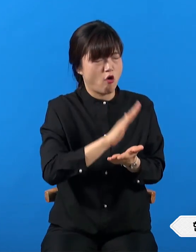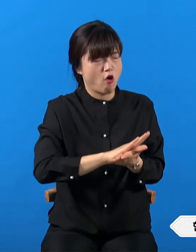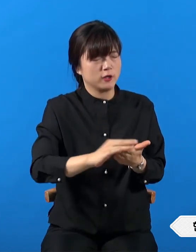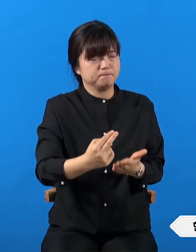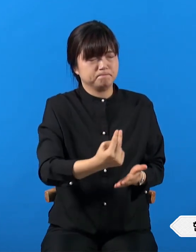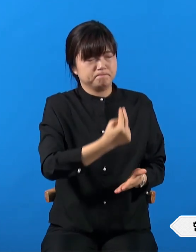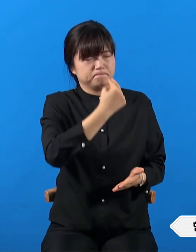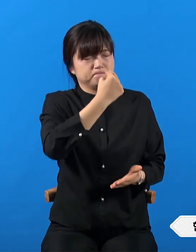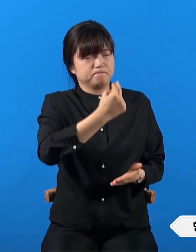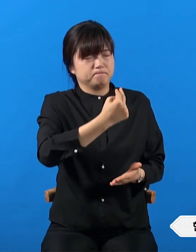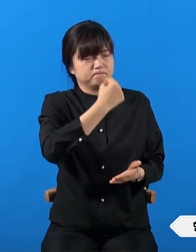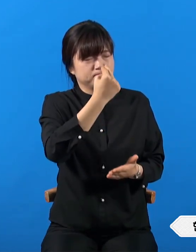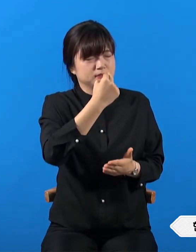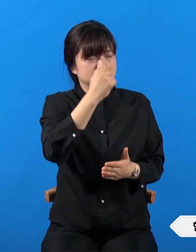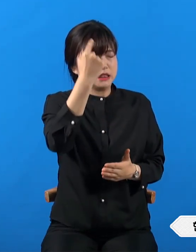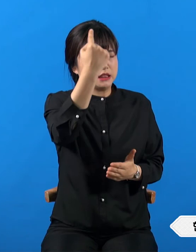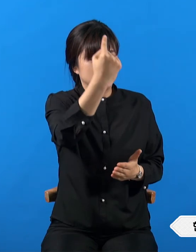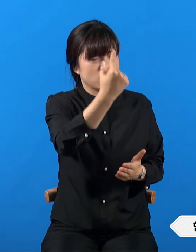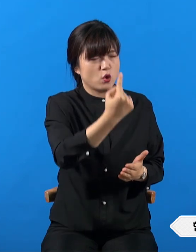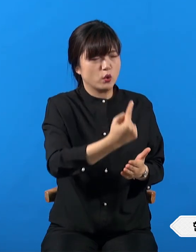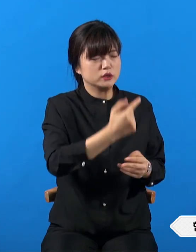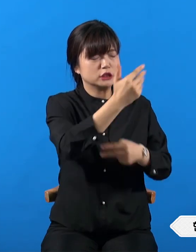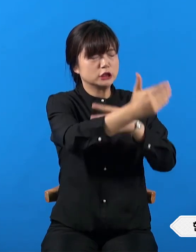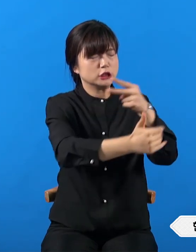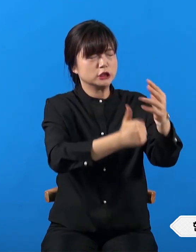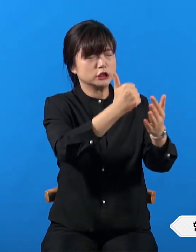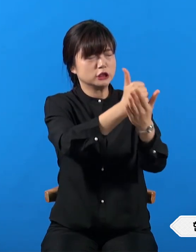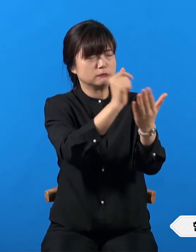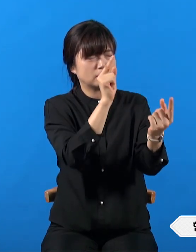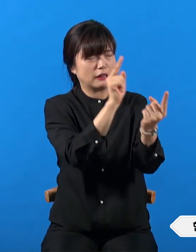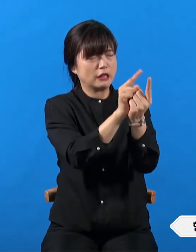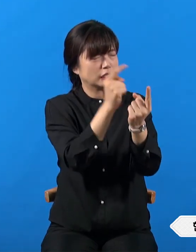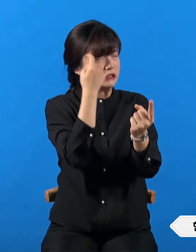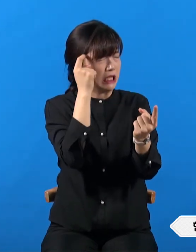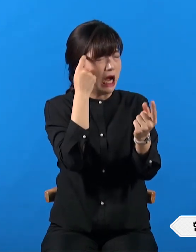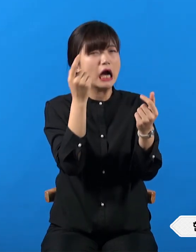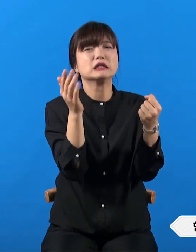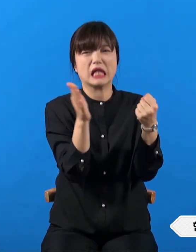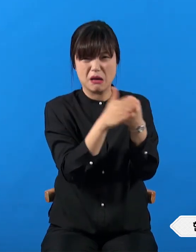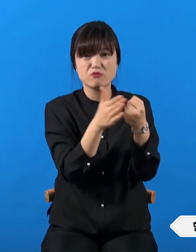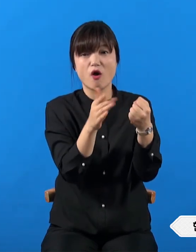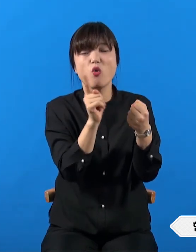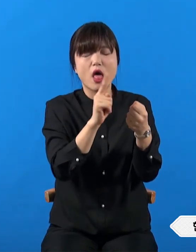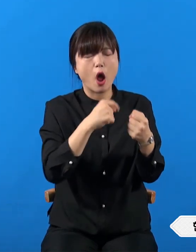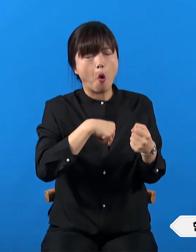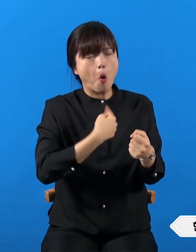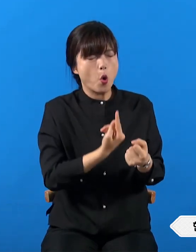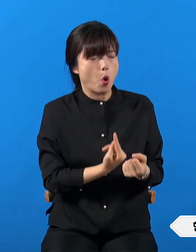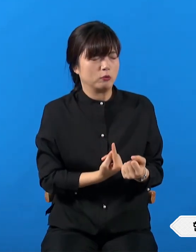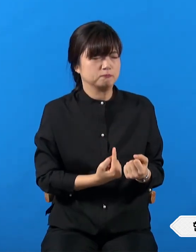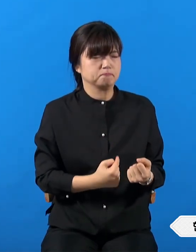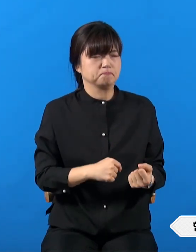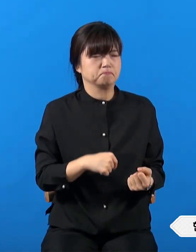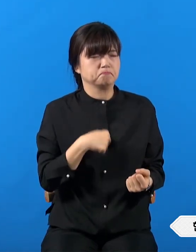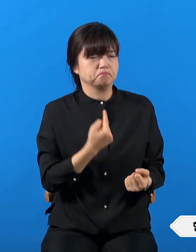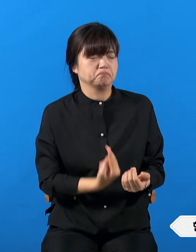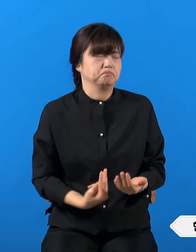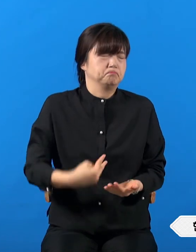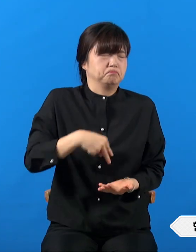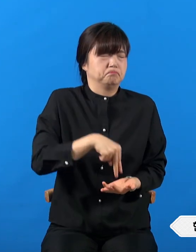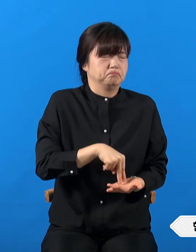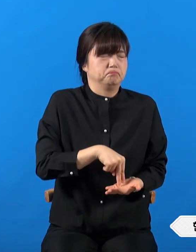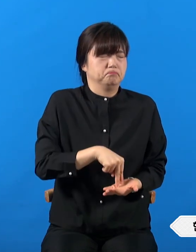뚫고 찾아오는 위대한 침묵의 신을 만날 때는 단독자로 서서 홀로 만나야 하기